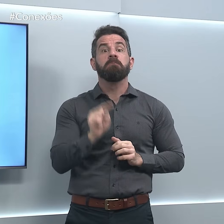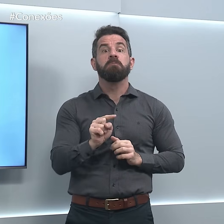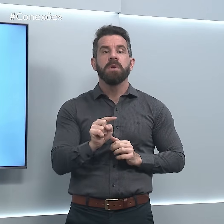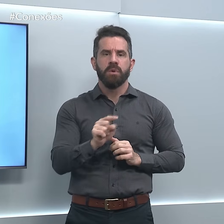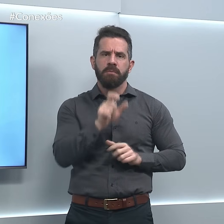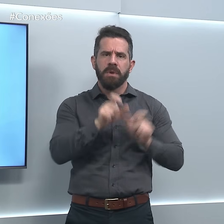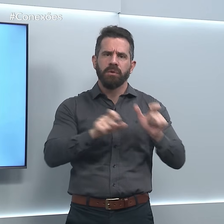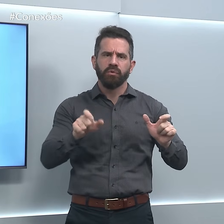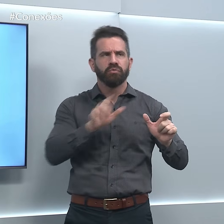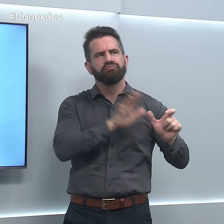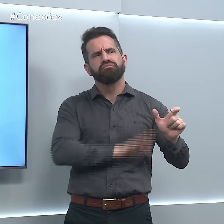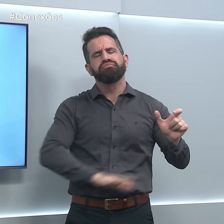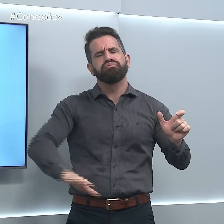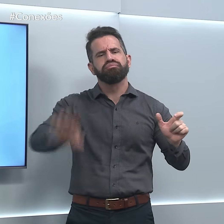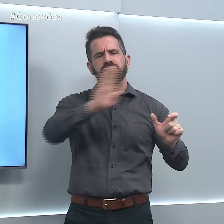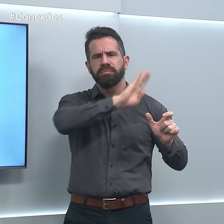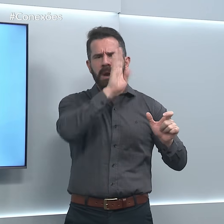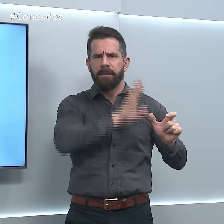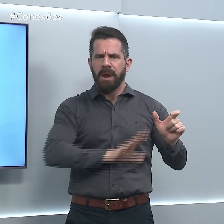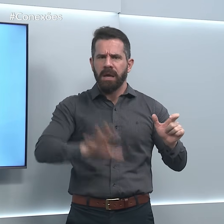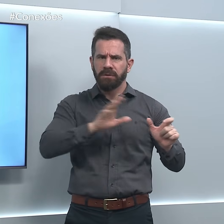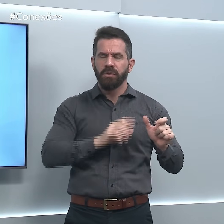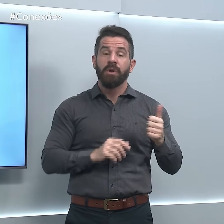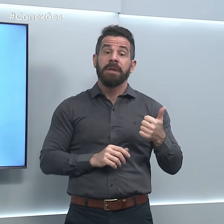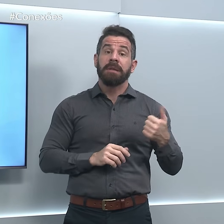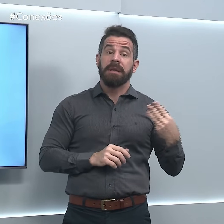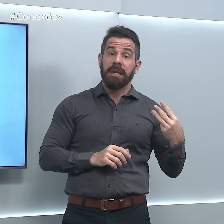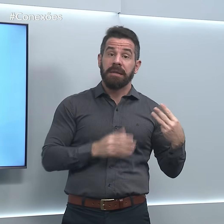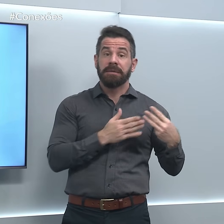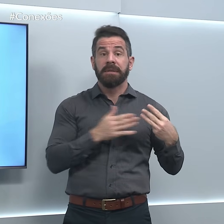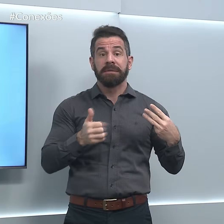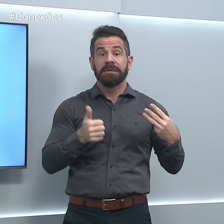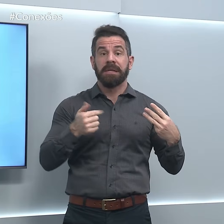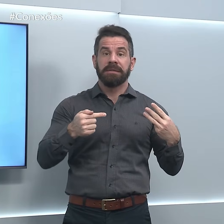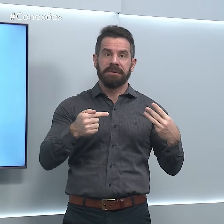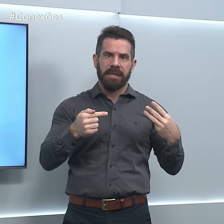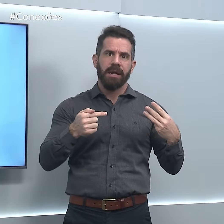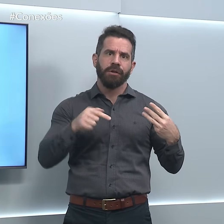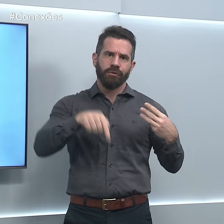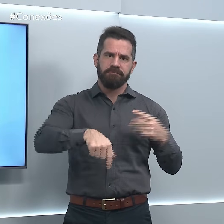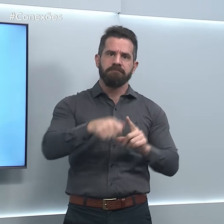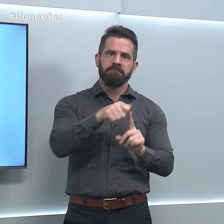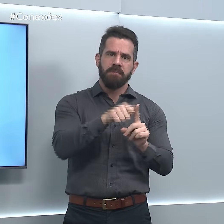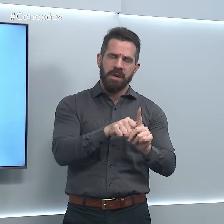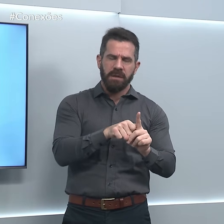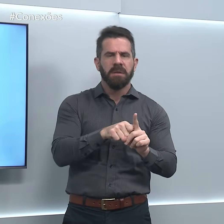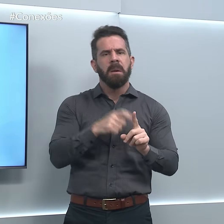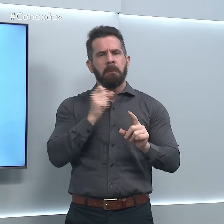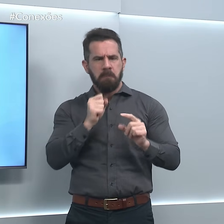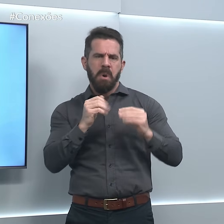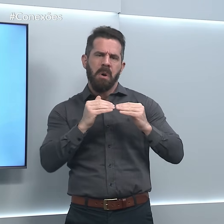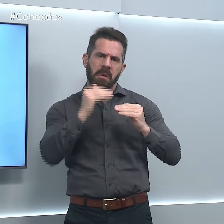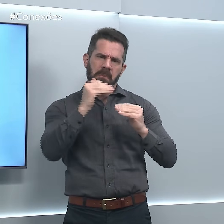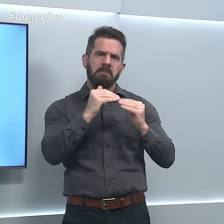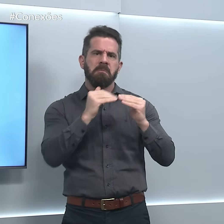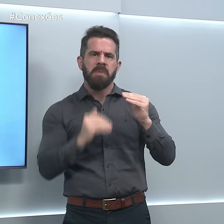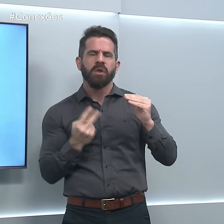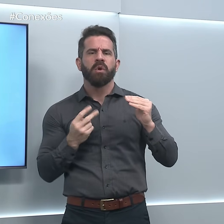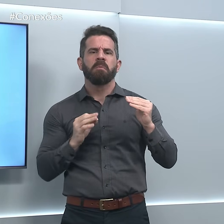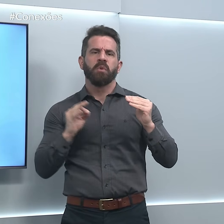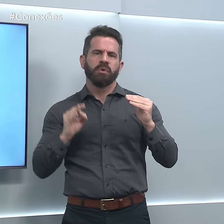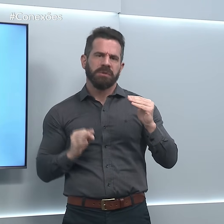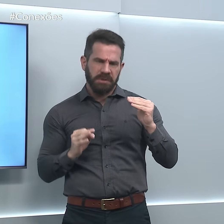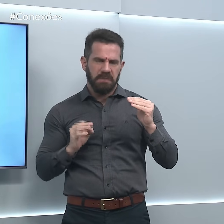país, entre 13 e 17 desse mês. A margem de erro é de 2 pontos percentuais, para mais ou para